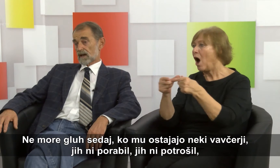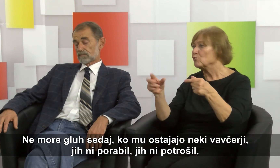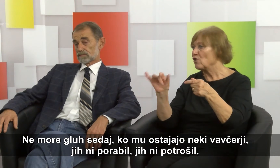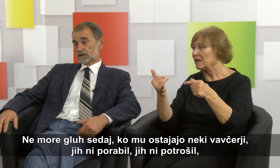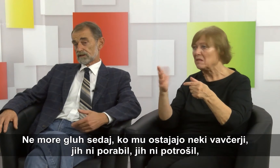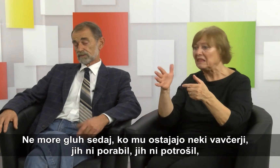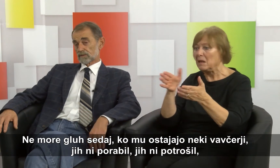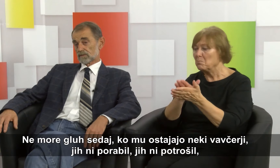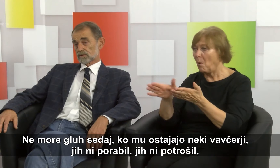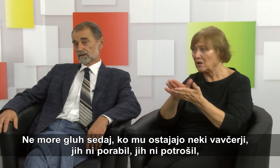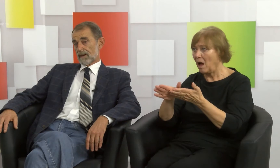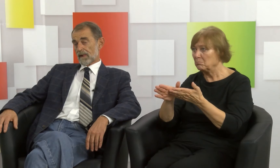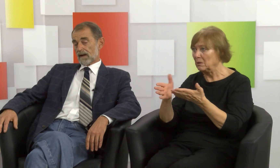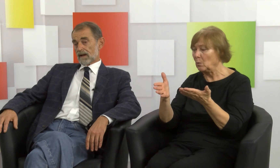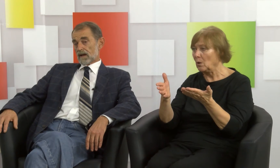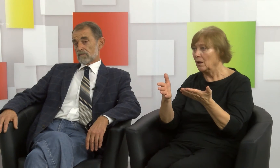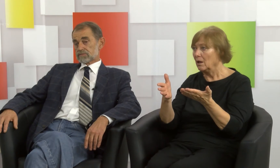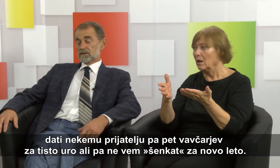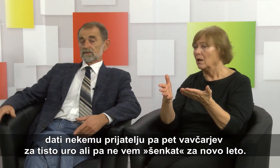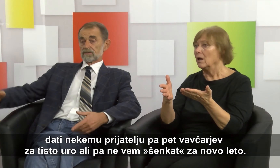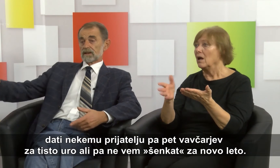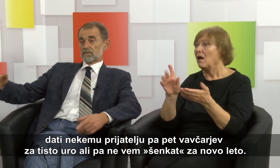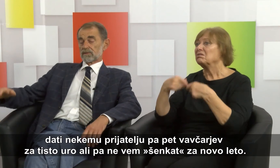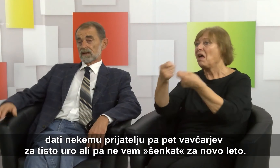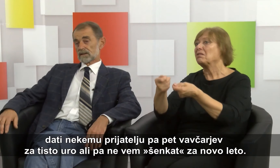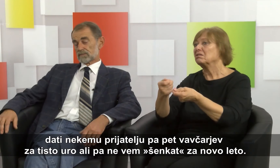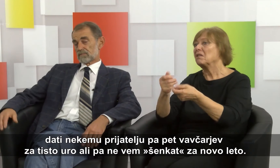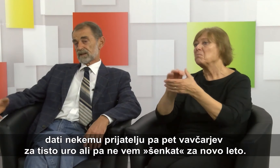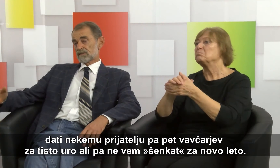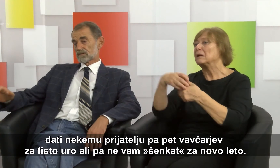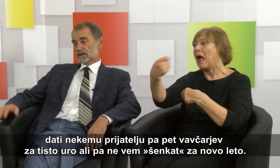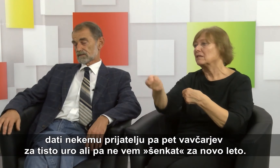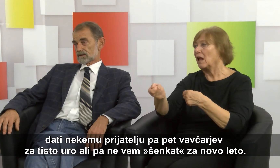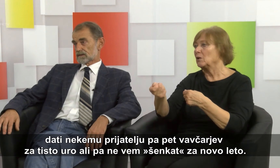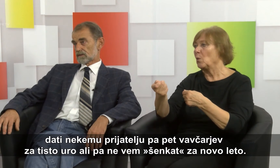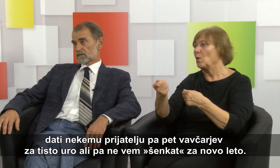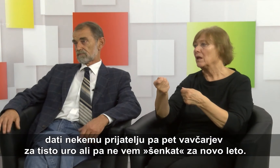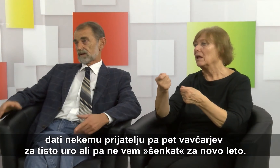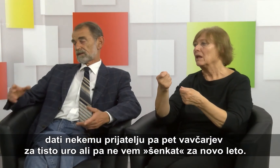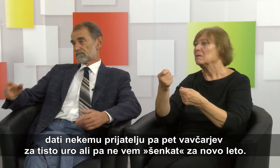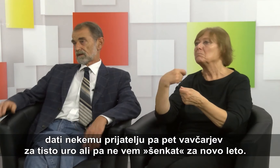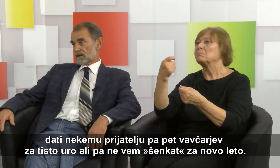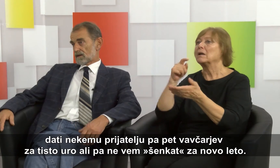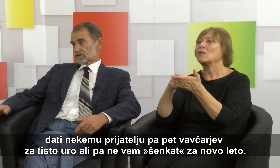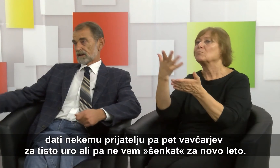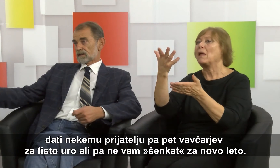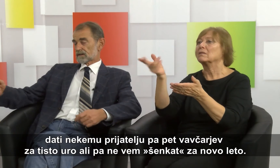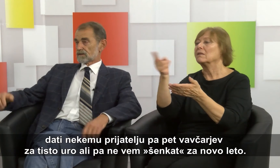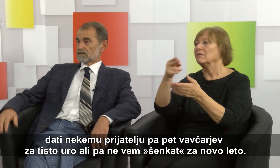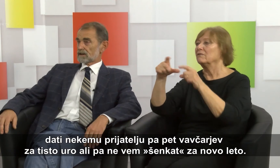porabil, jih ni potrošil, dati nekemu prijatelju pa 5 voucherjev za tisto uro, ali pa ne vem, še enkrat za novo leto.